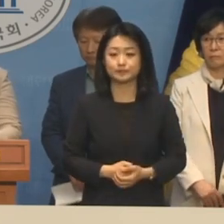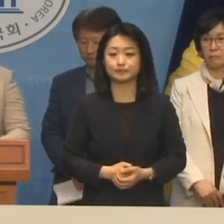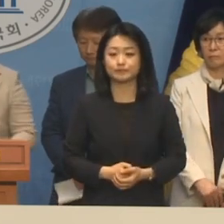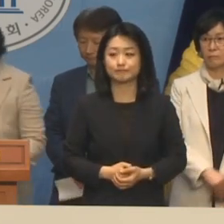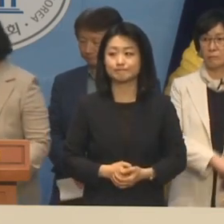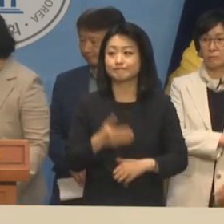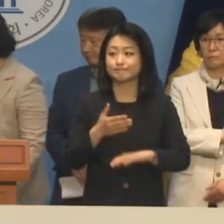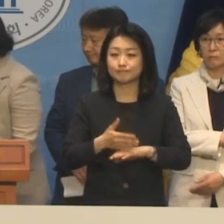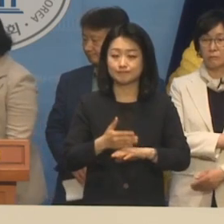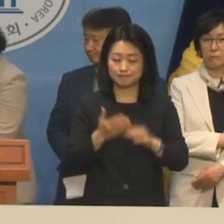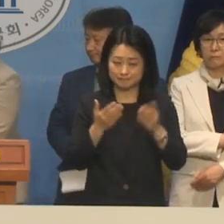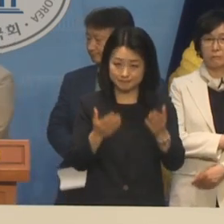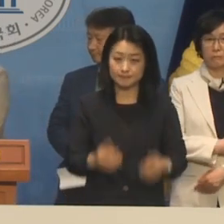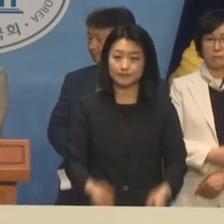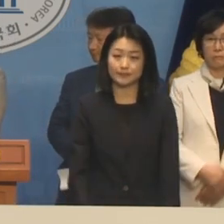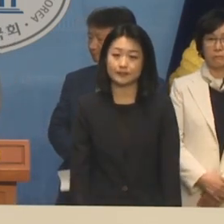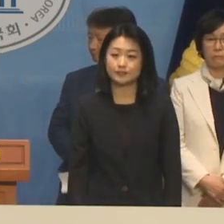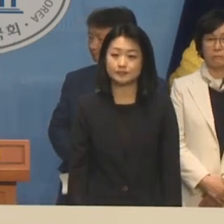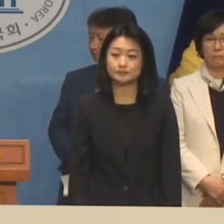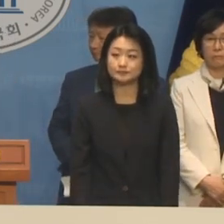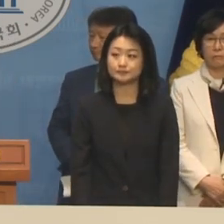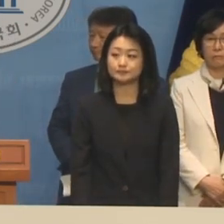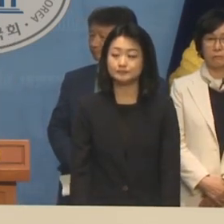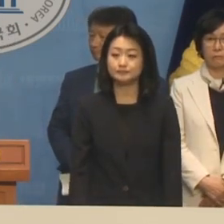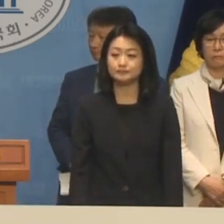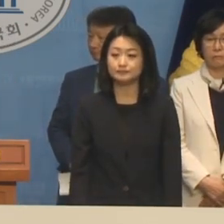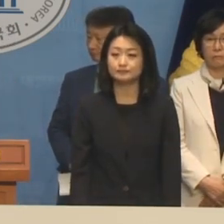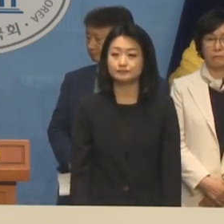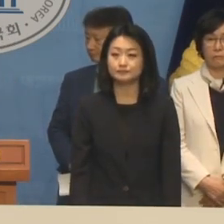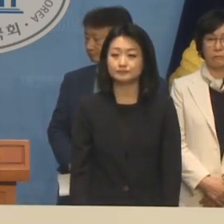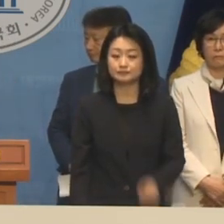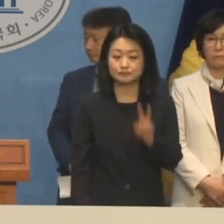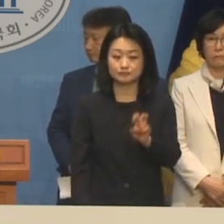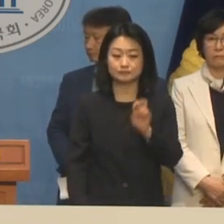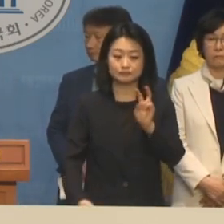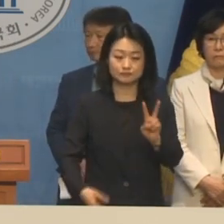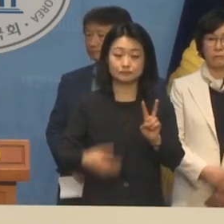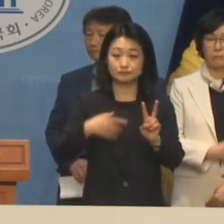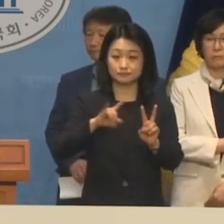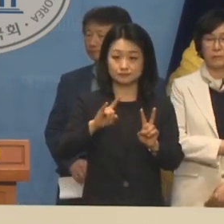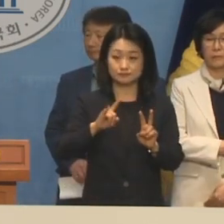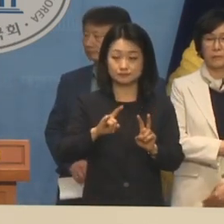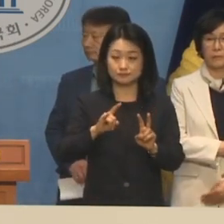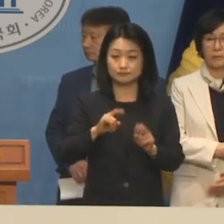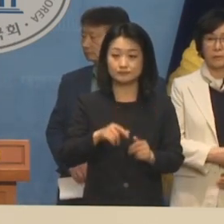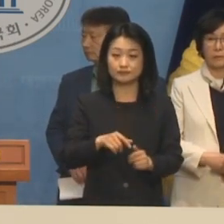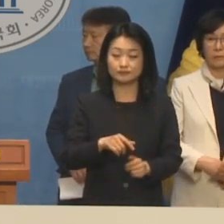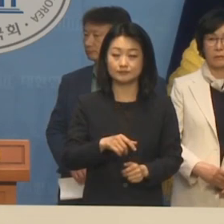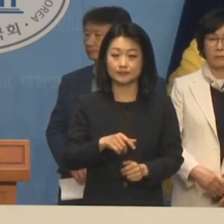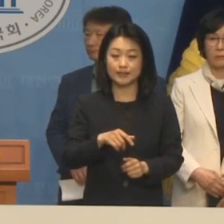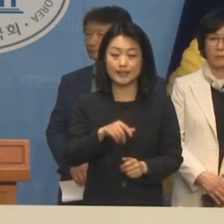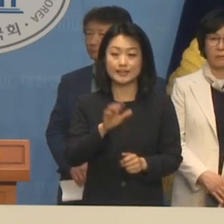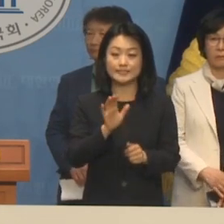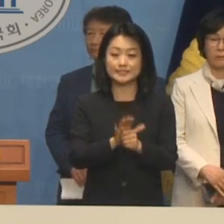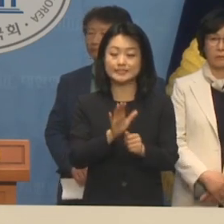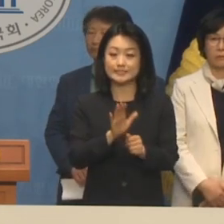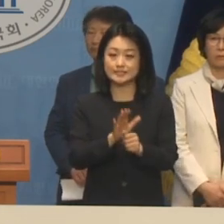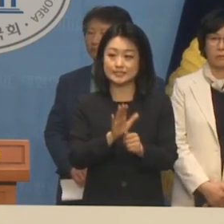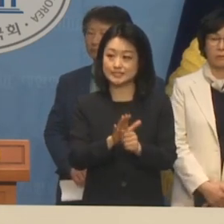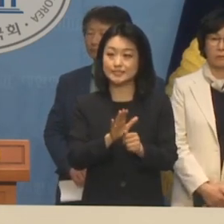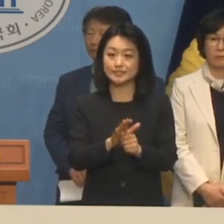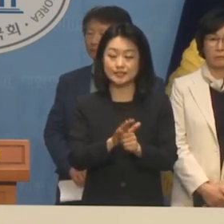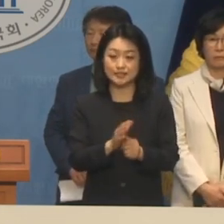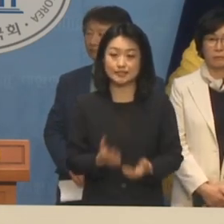감사합니다. 네. 다음은 22대 당선인 지지 발언을 듣도록